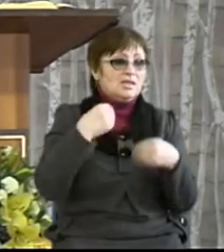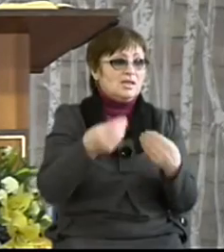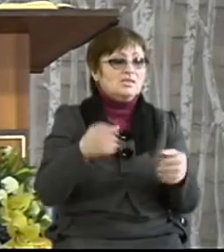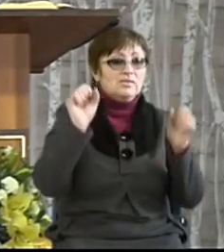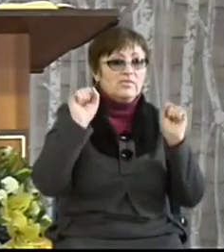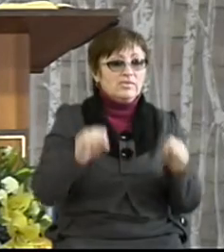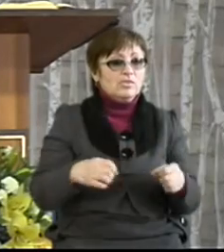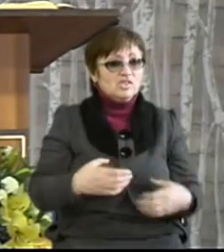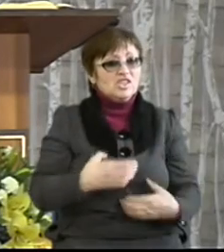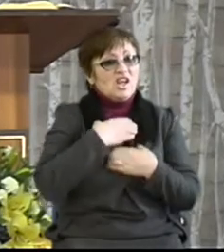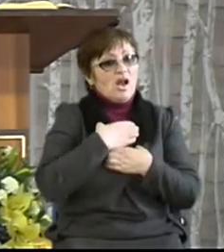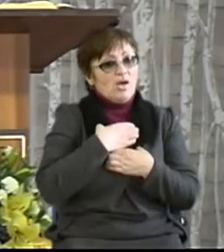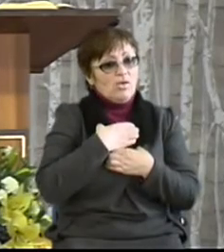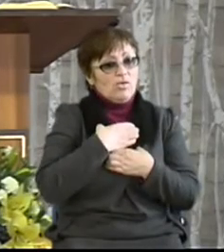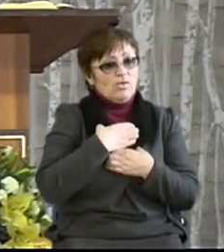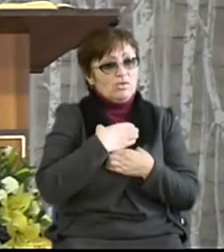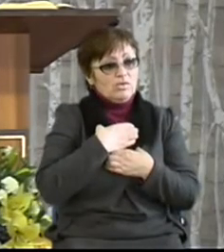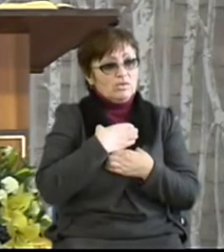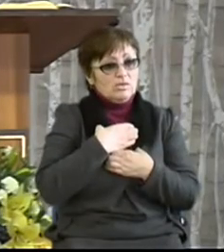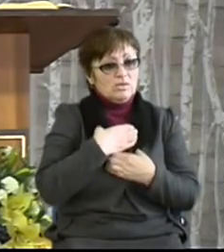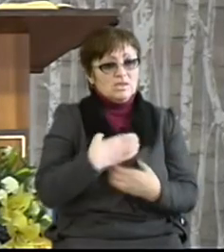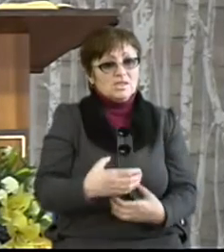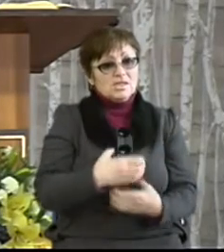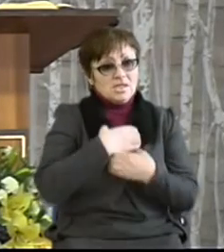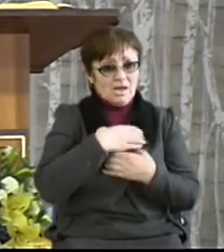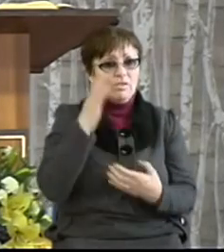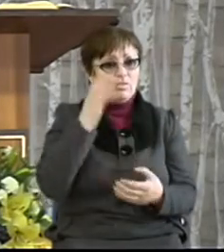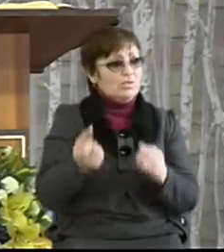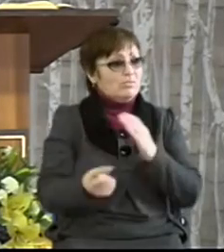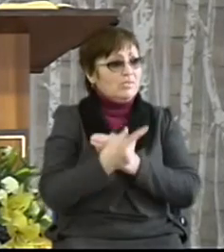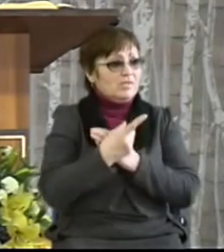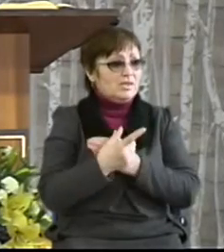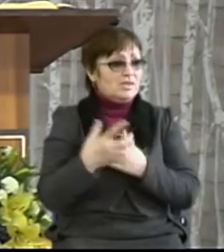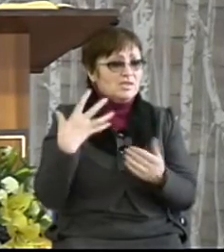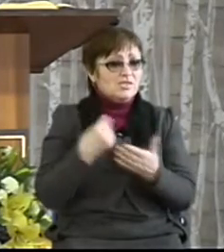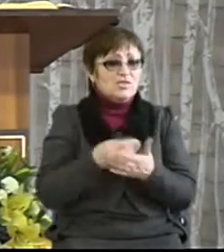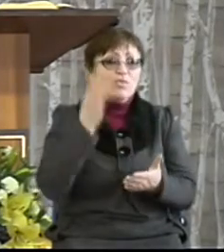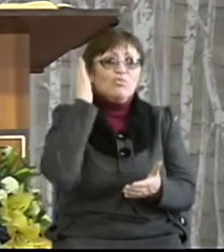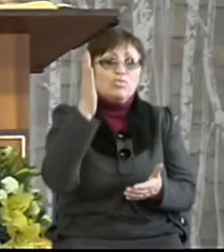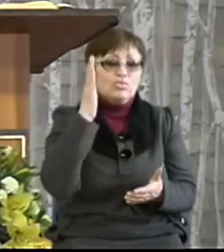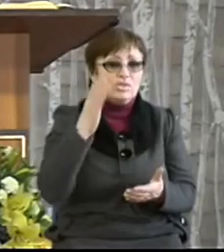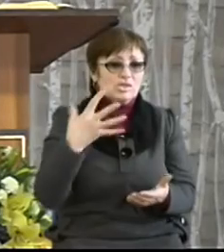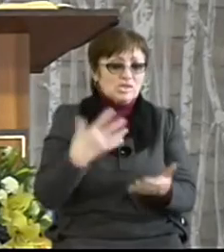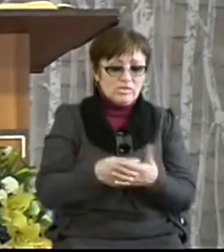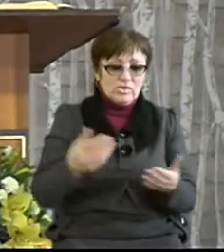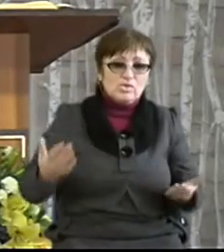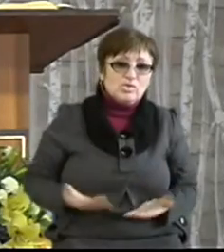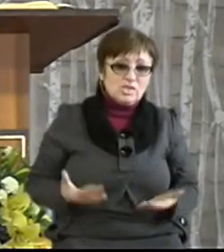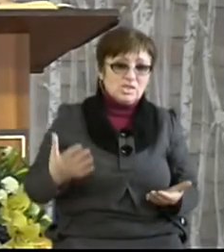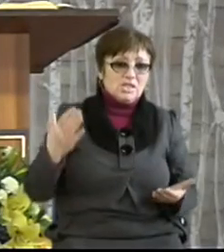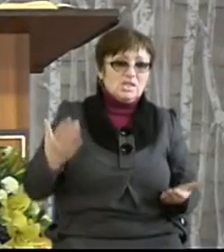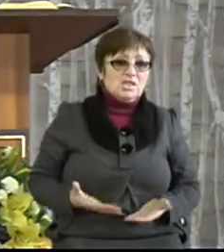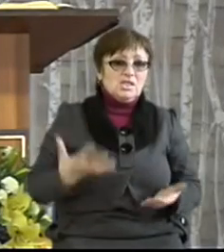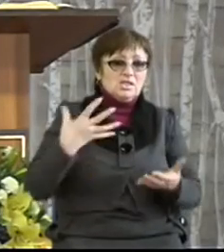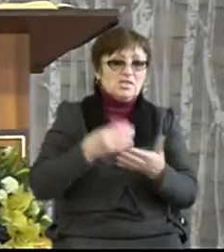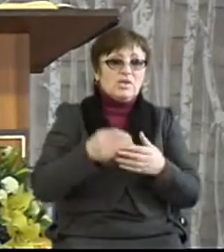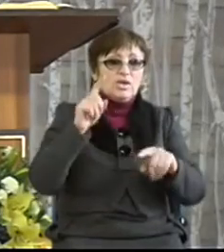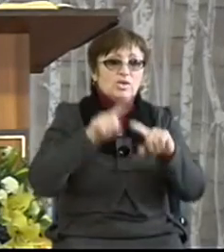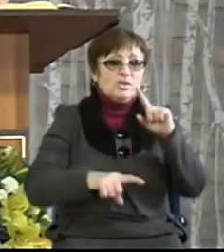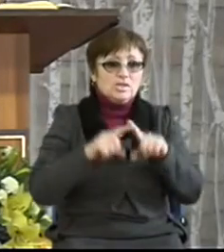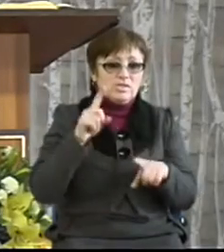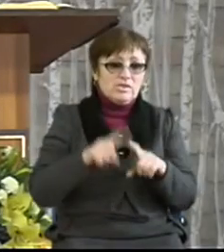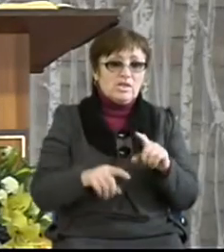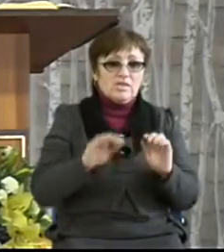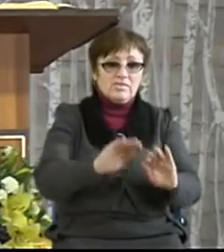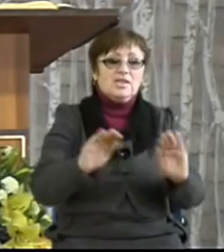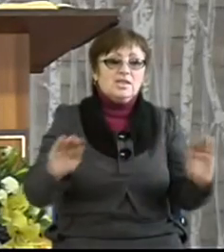волю страху в своей жизни. Страх, он будет приходить за свою будущность, за свою жизнь, за жизнь своих близких,